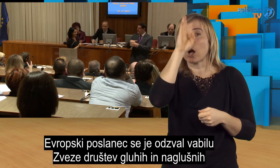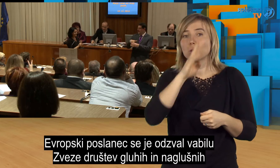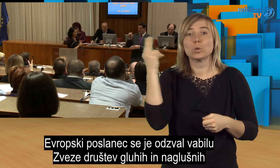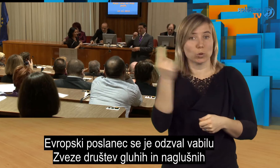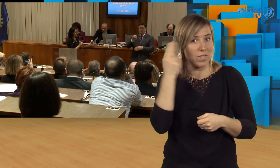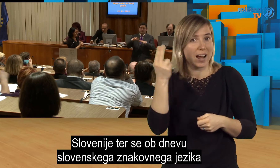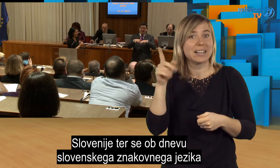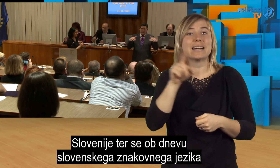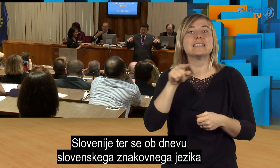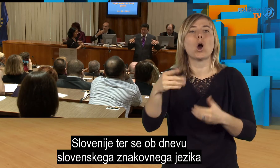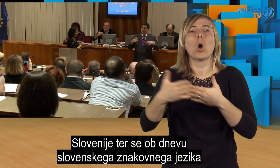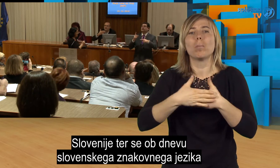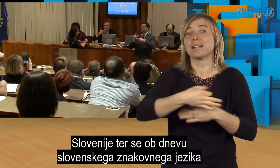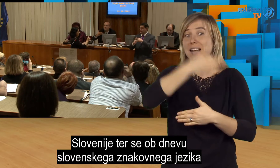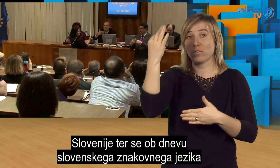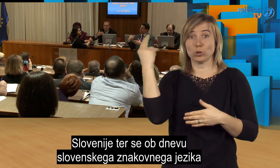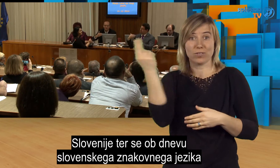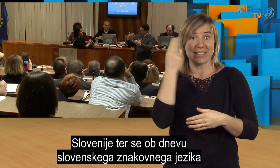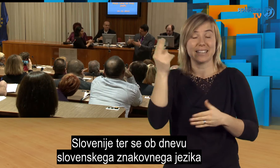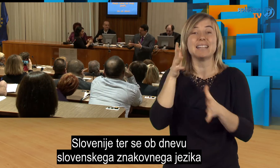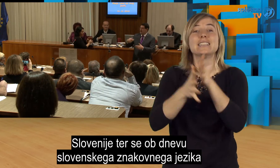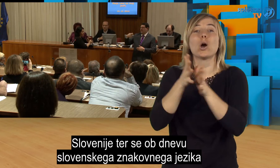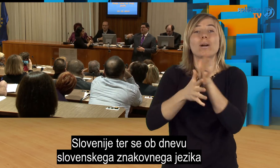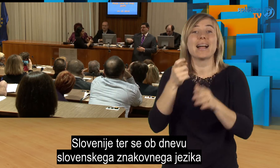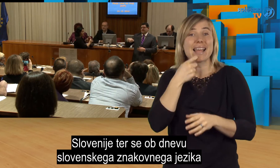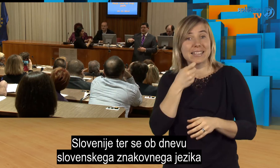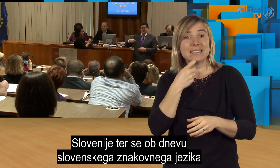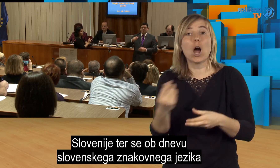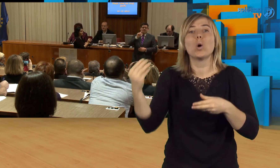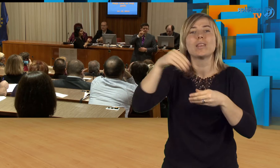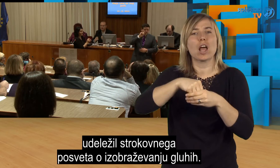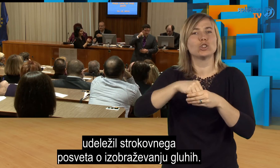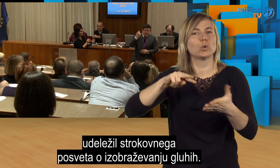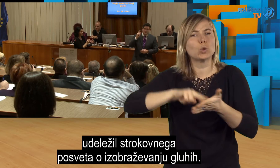dnevu slovenskega znakovnega jezika udeležil strokovnega posveta o izobraževanju gluhih.